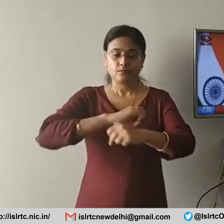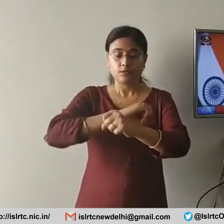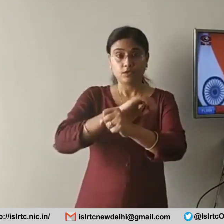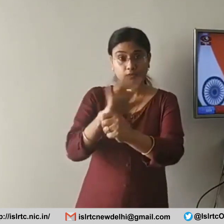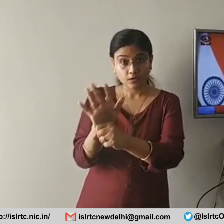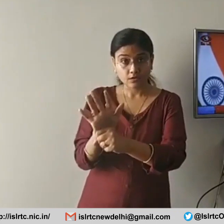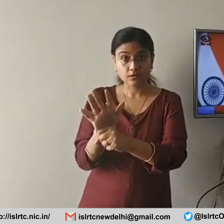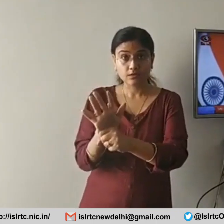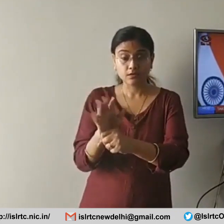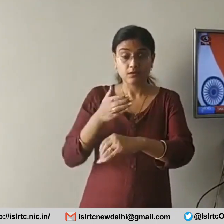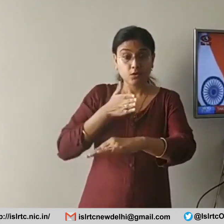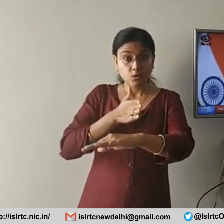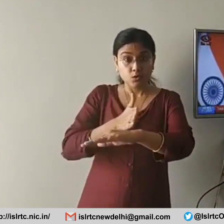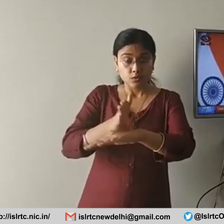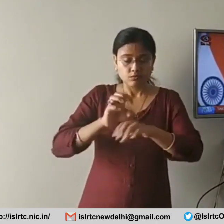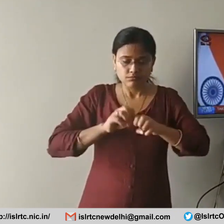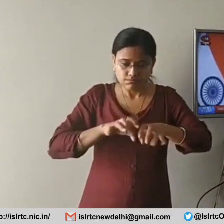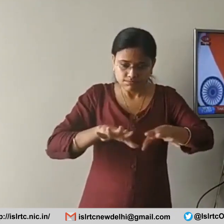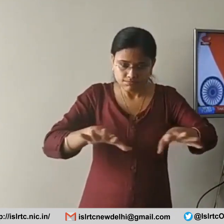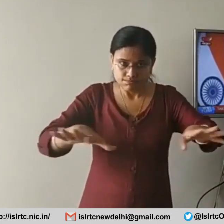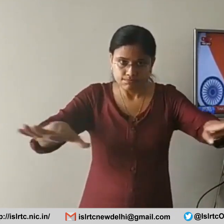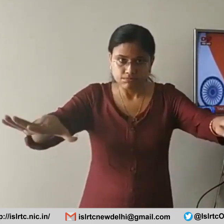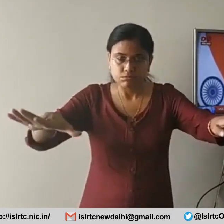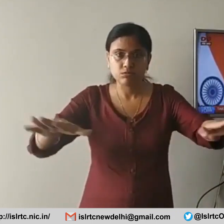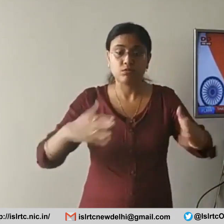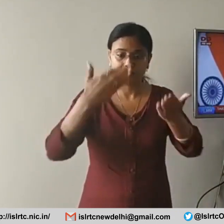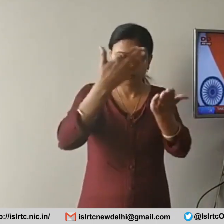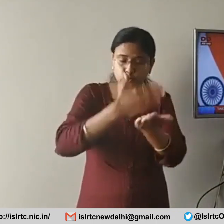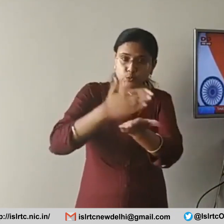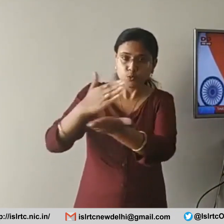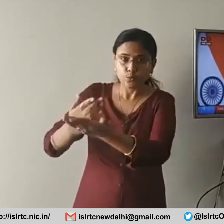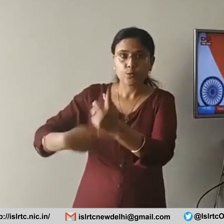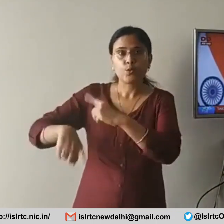कोरोना संक्रमण का फैलाव रोकने में मदद करने के लिए